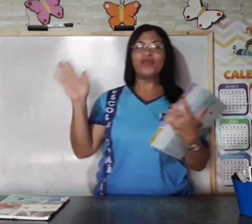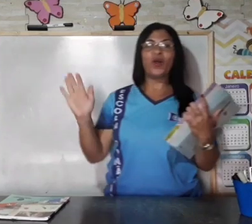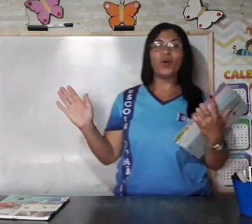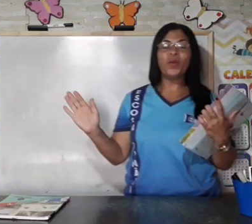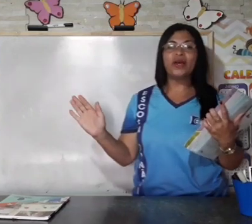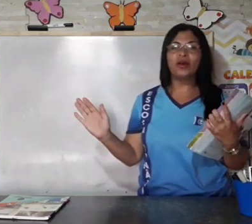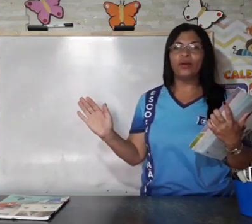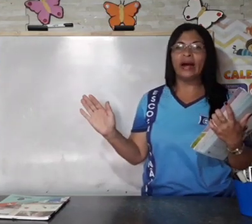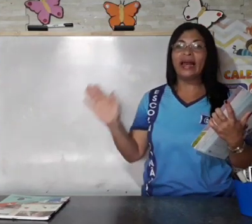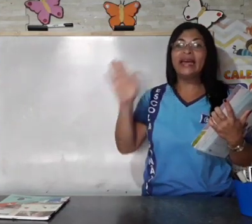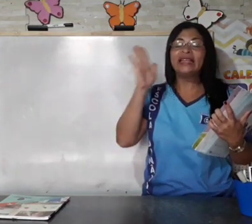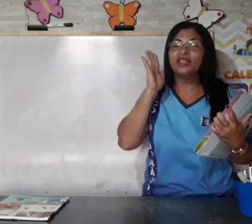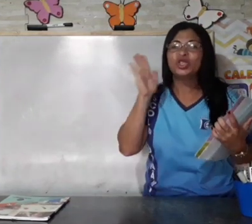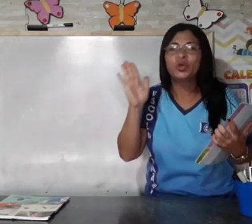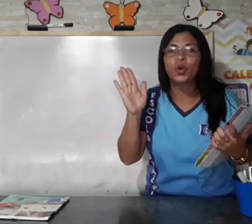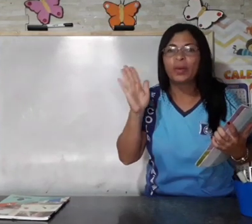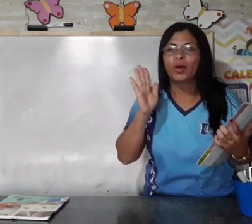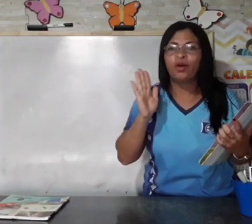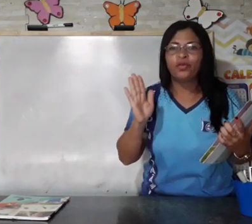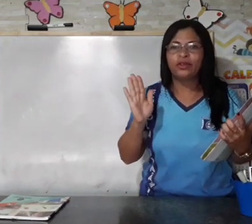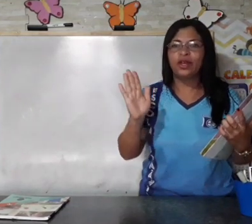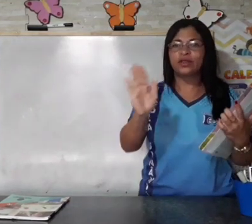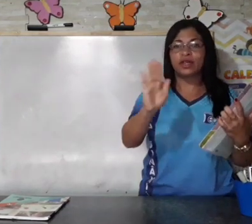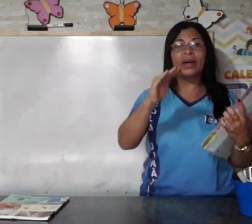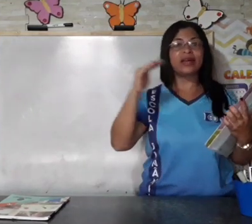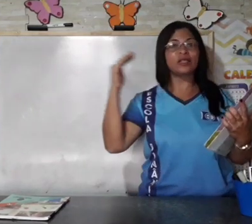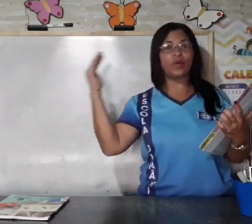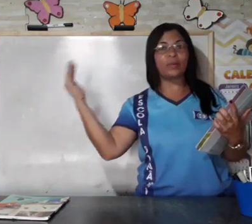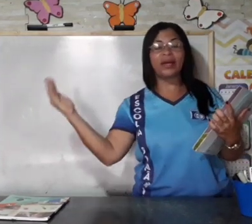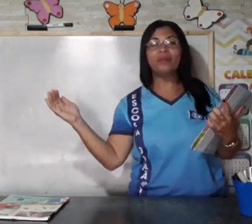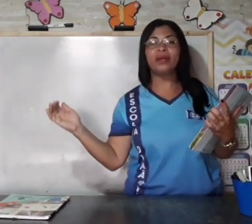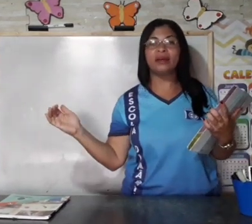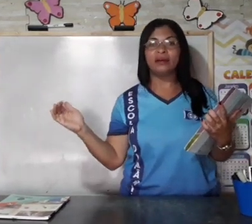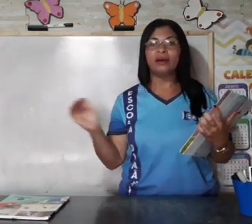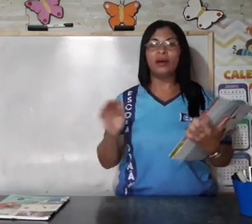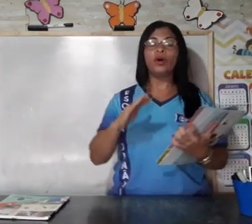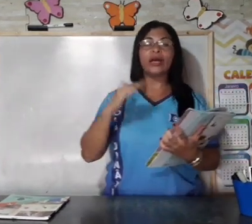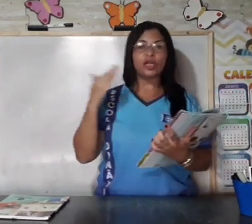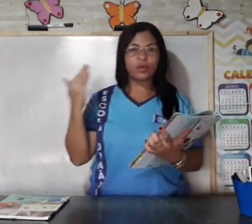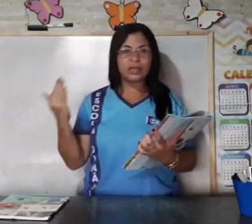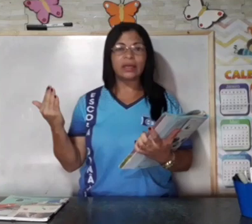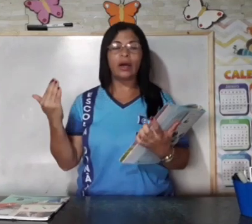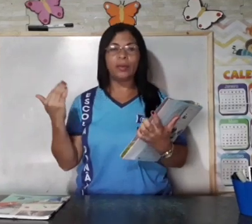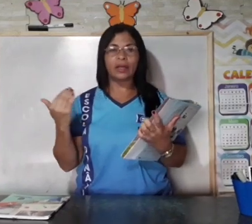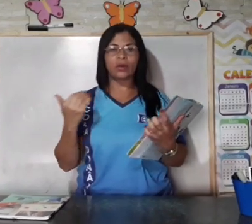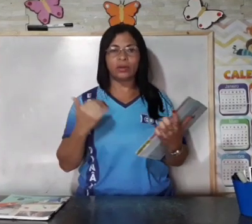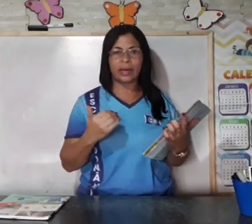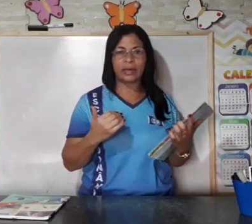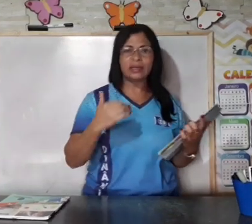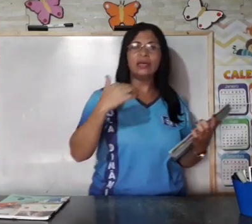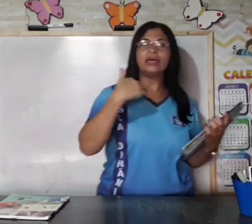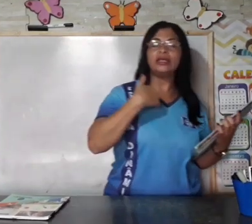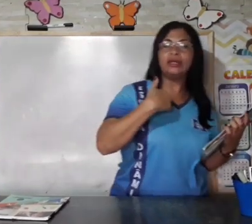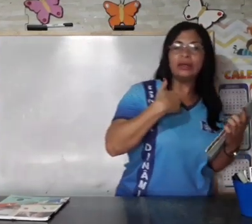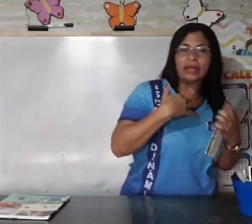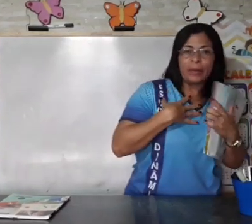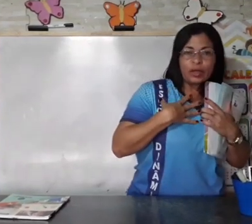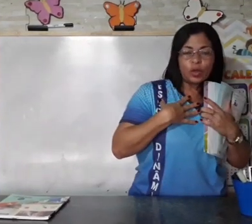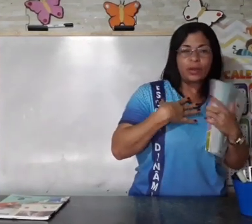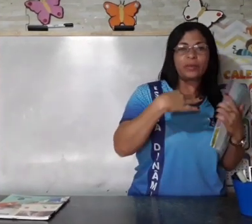falou comigo. Ela, eita, desculpa, me confundi, você parece com uma amiga minha. Porque, às vezes, realmente acontece da pessoa se